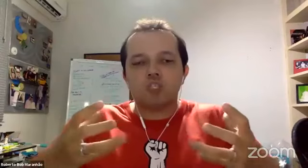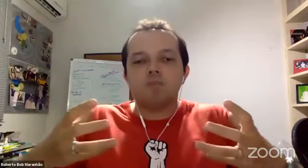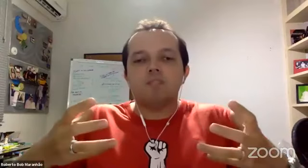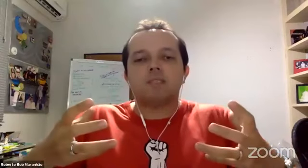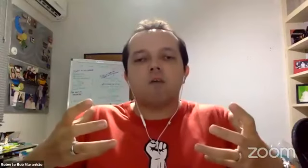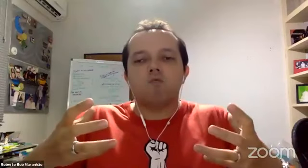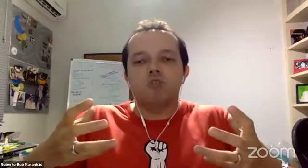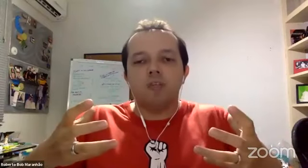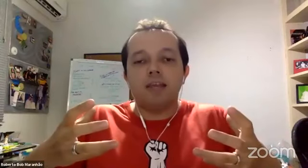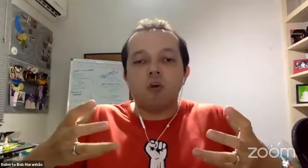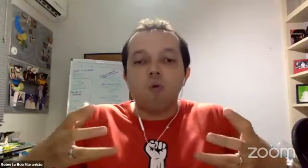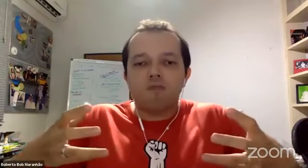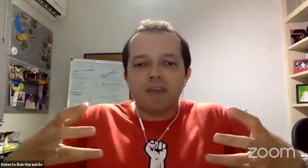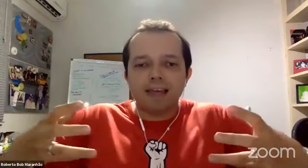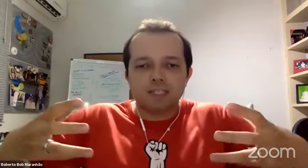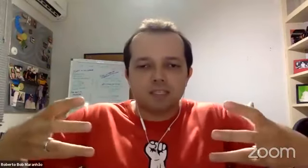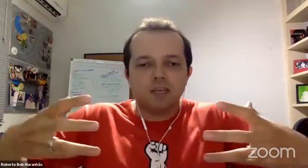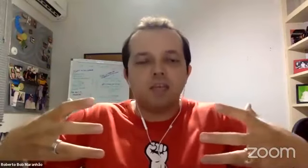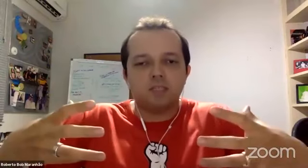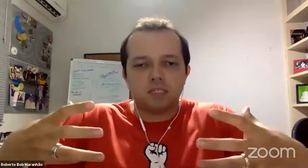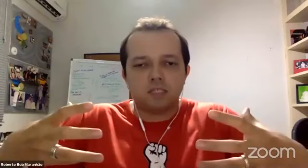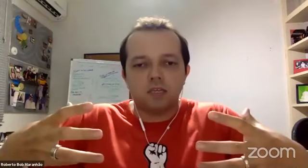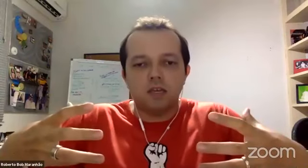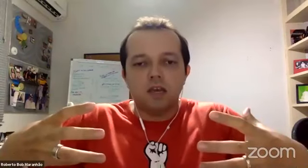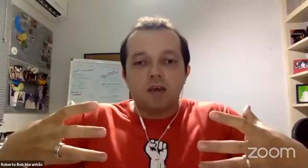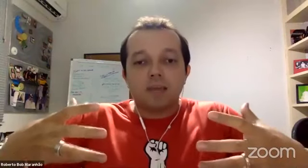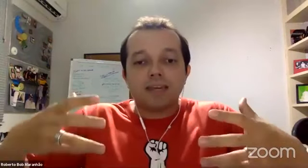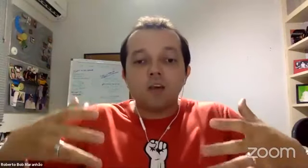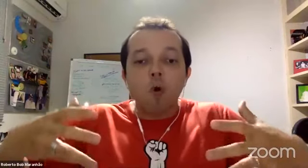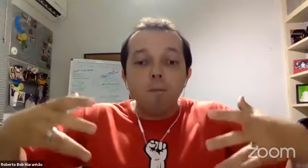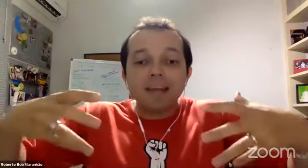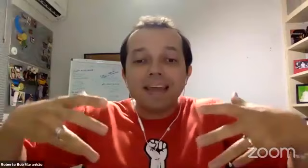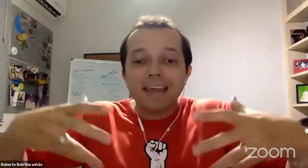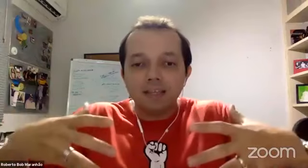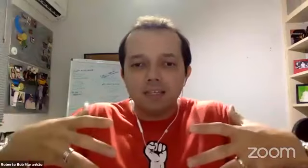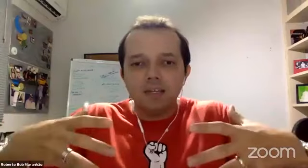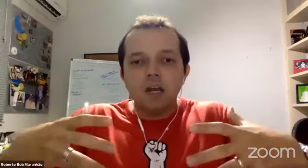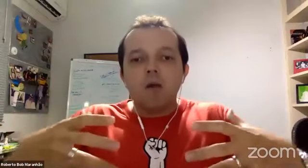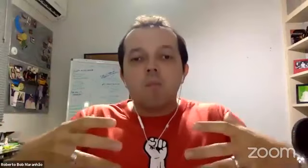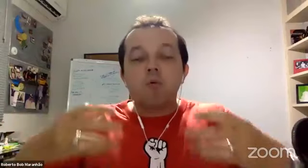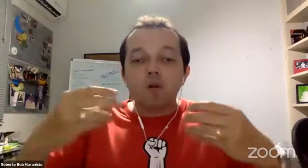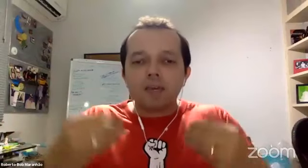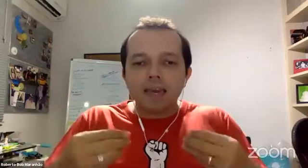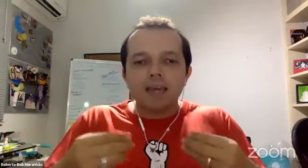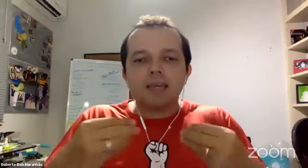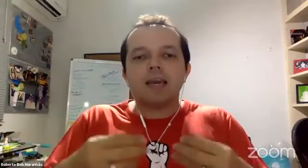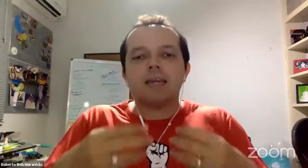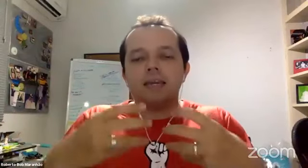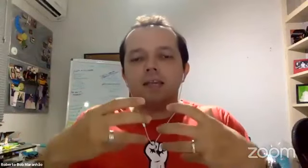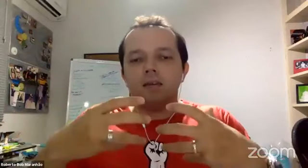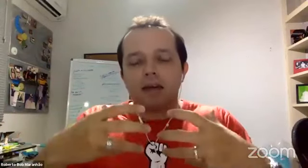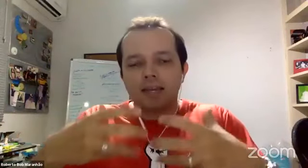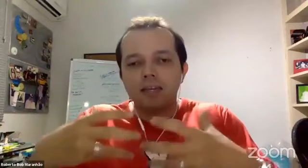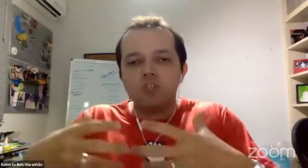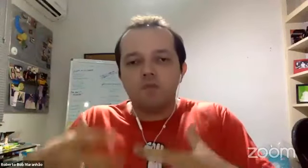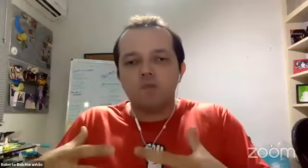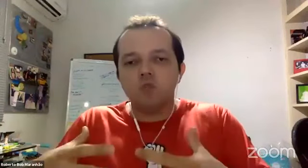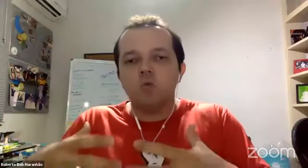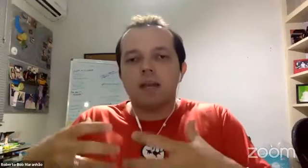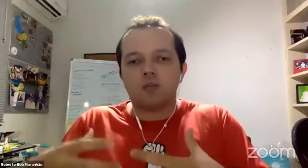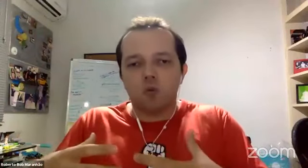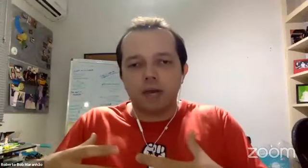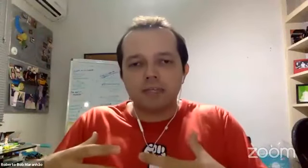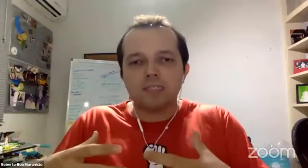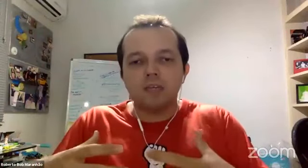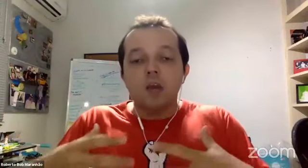que o sistema de saúde ele converse entre si para que ele compreenda por que aquele